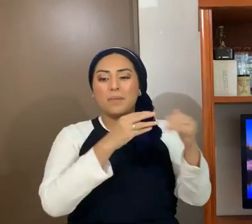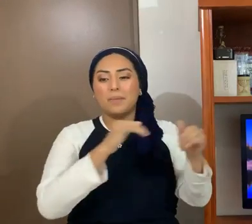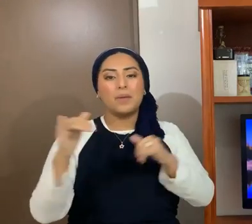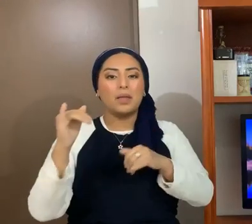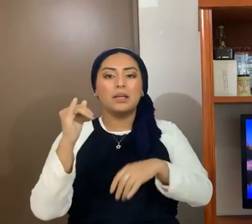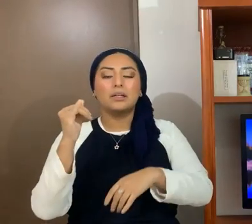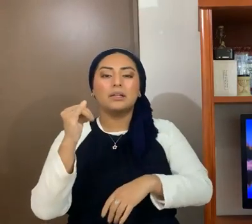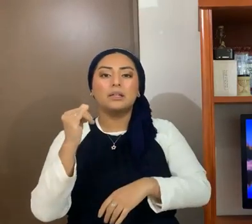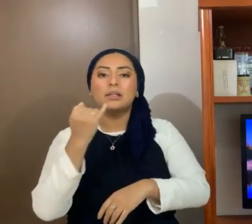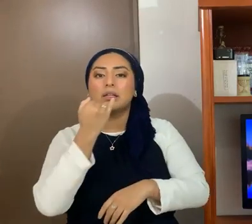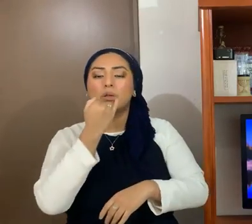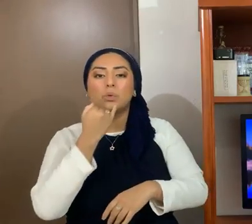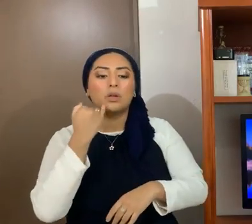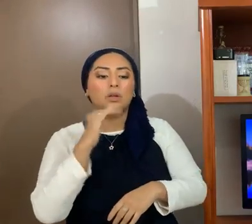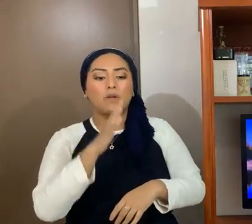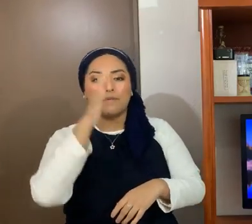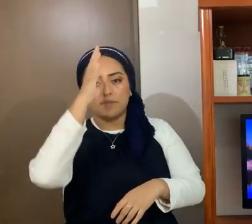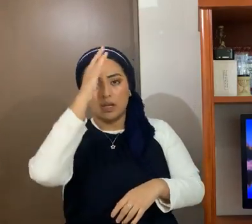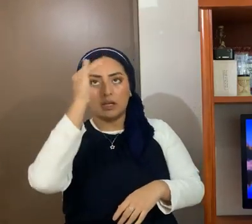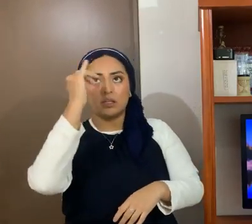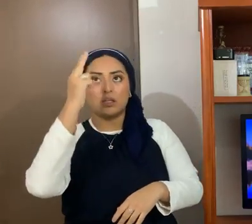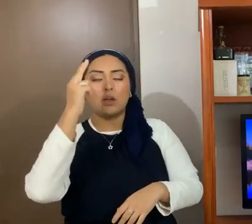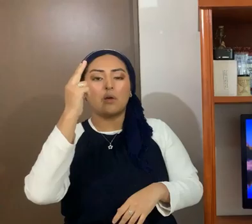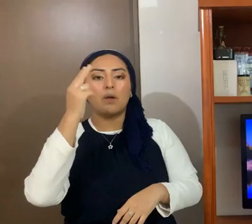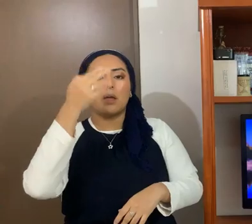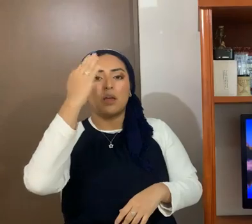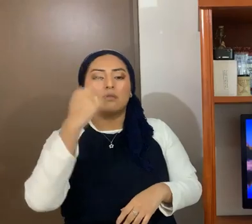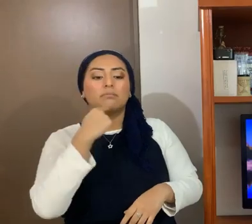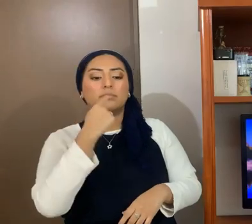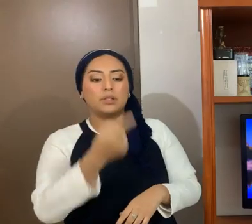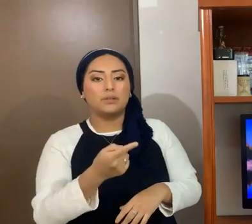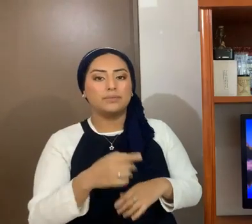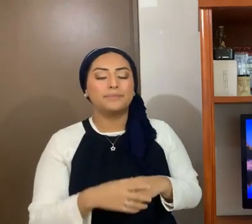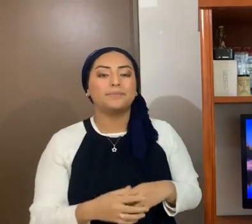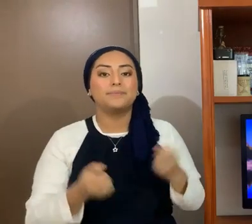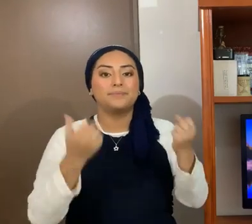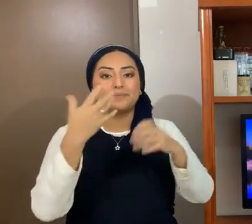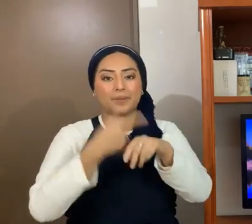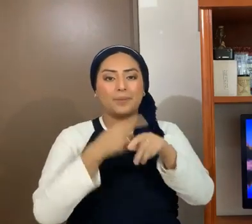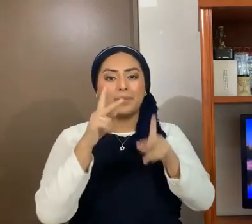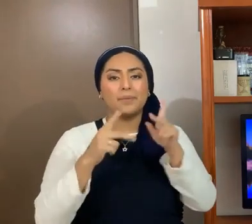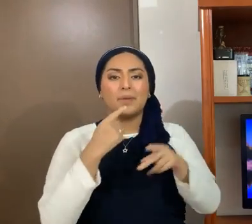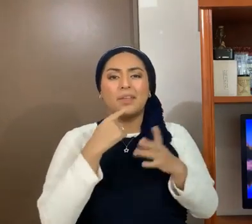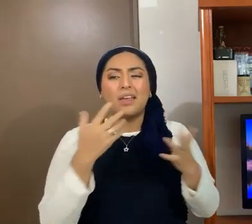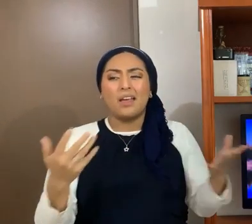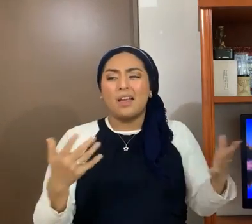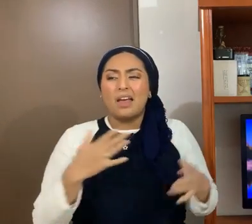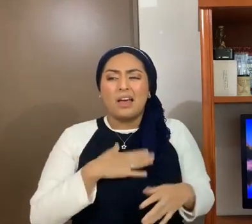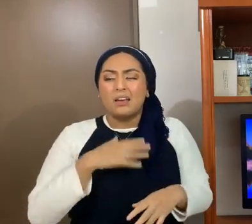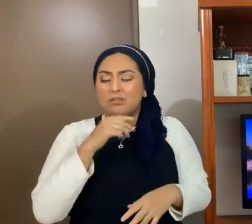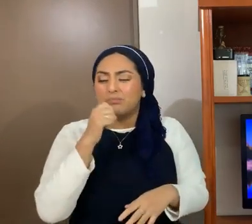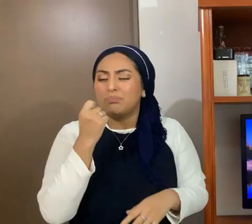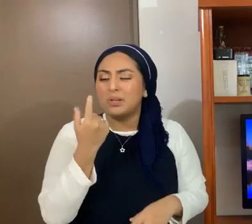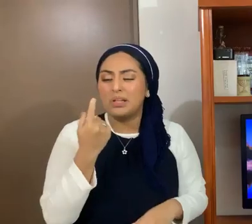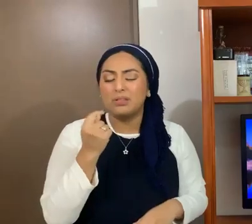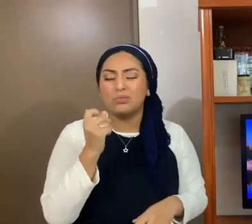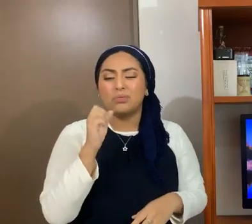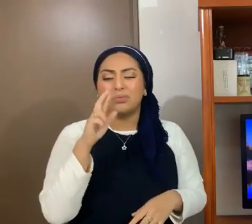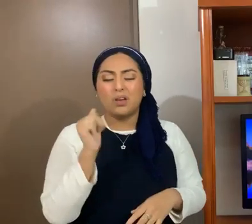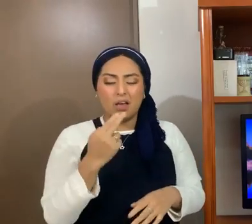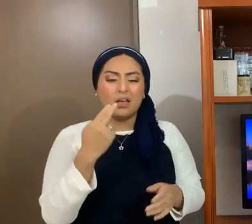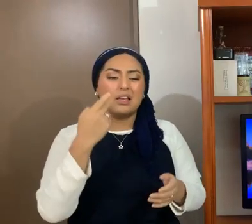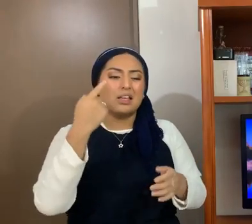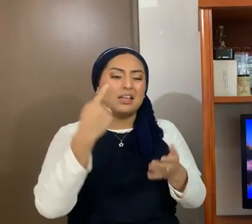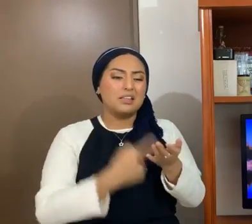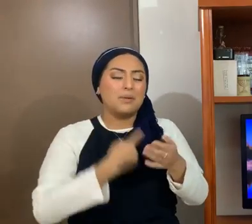tu padre, porque la boca de Yahweh lo ha hablado. Muchas veces las personas dicen, es que yo no le entiendo a la Torah, me cuesta trabajo,